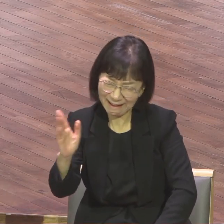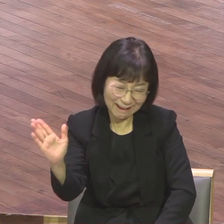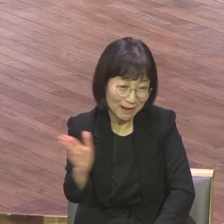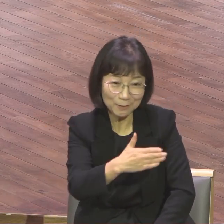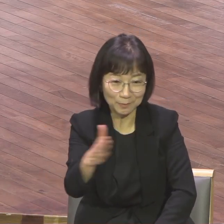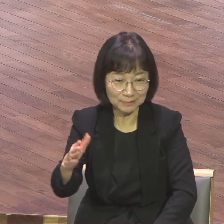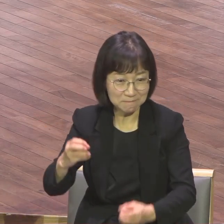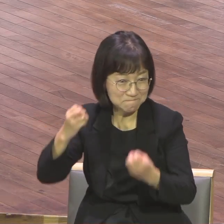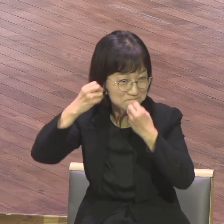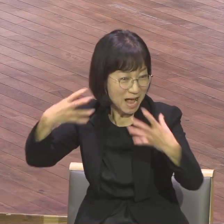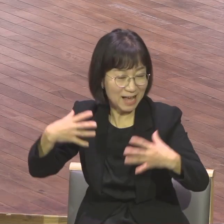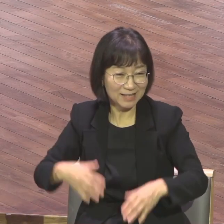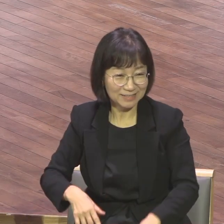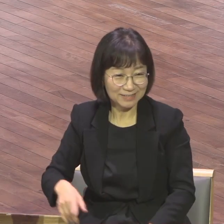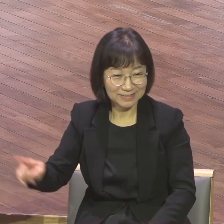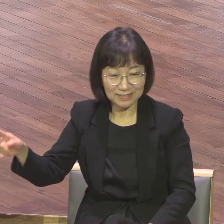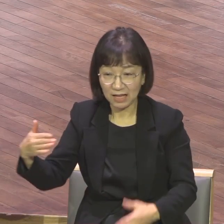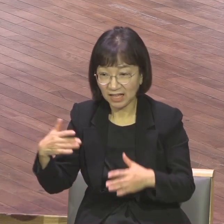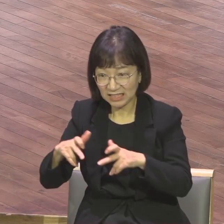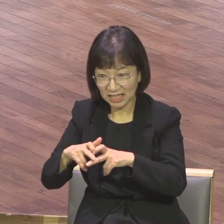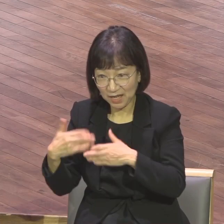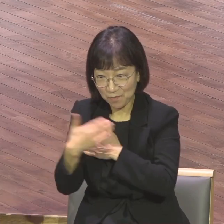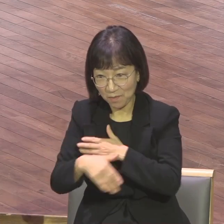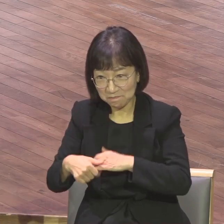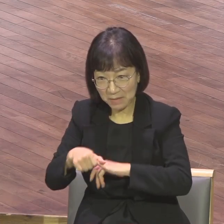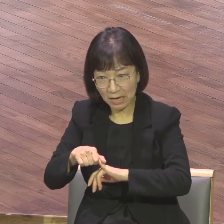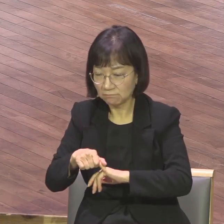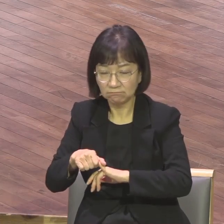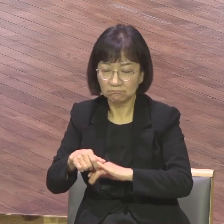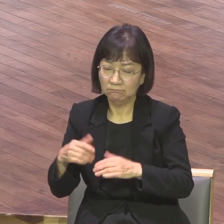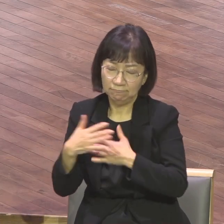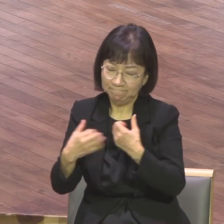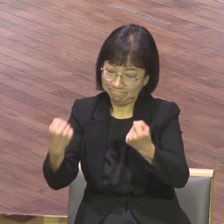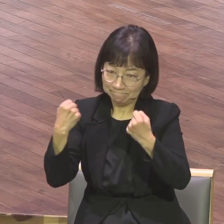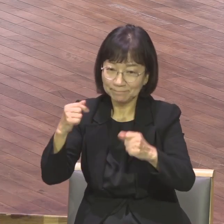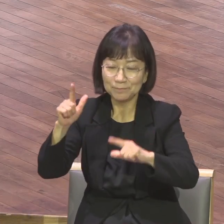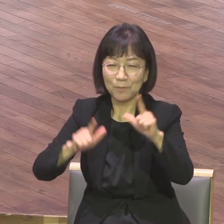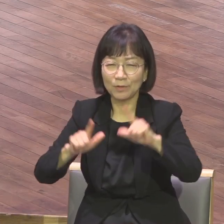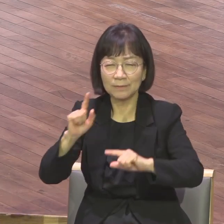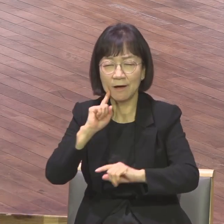하나도 없어요. 영광의 몸 형체로 다 변하게 해주신다.